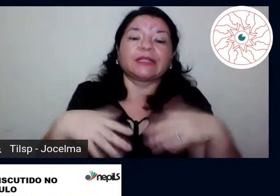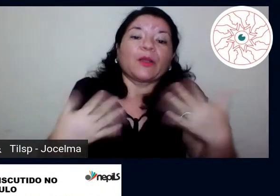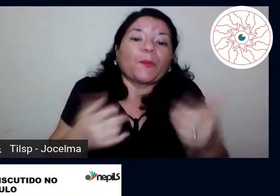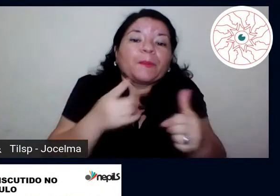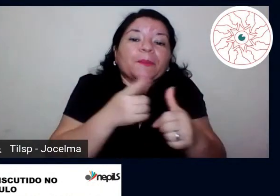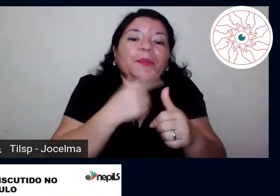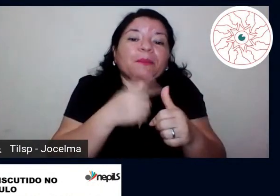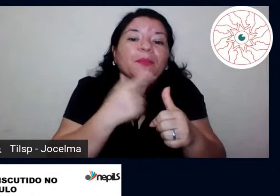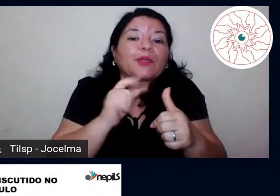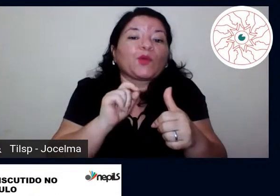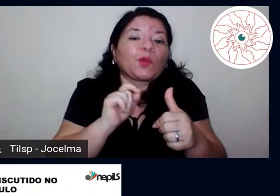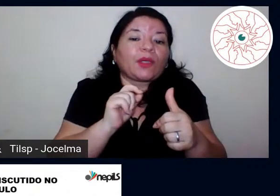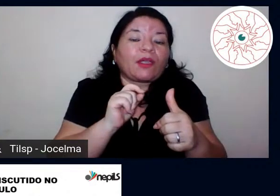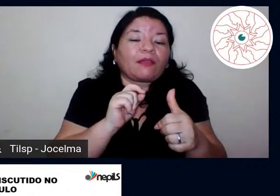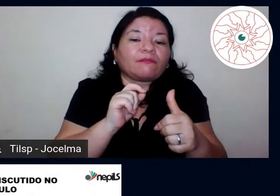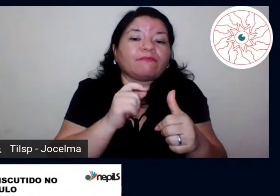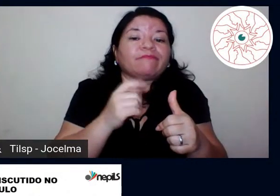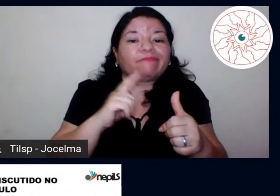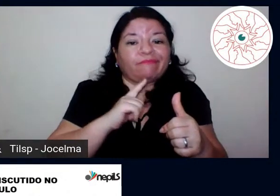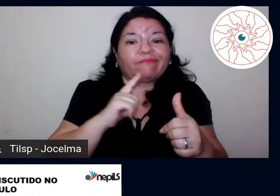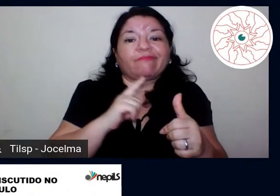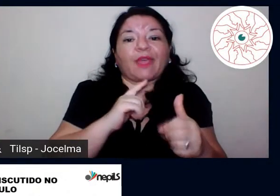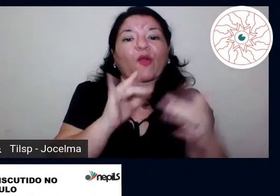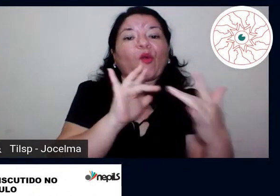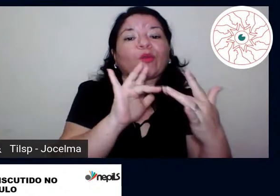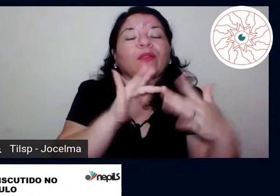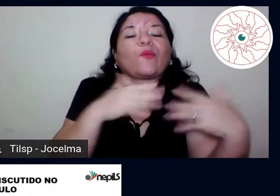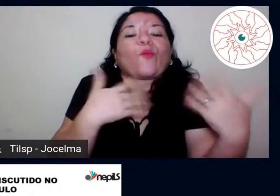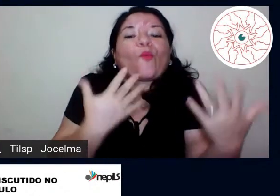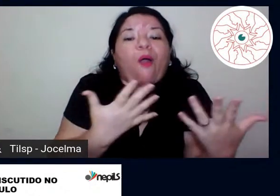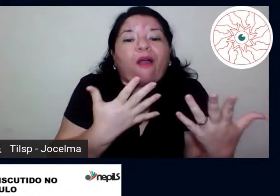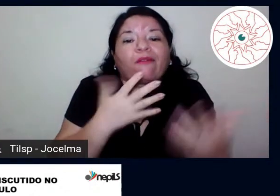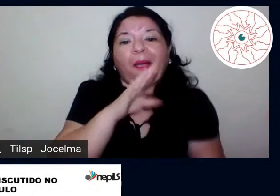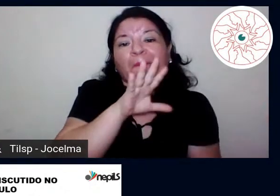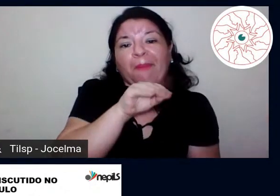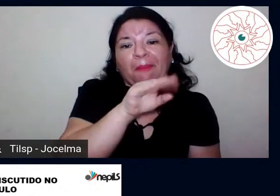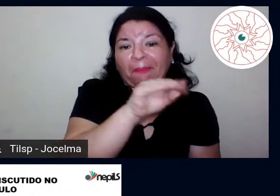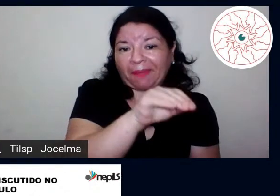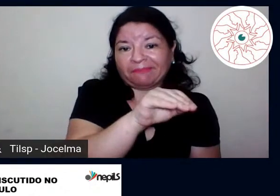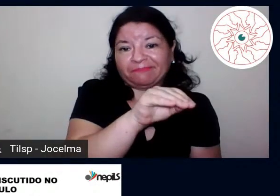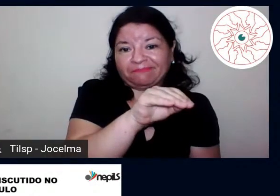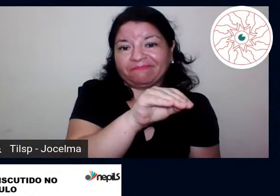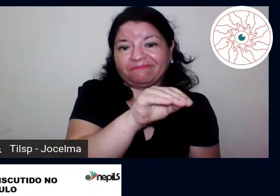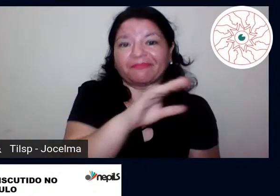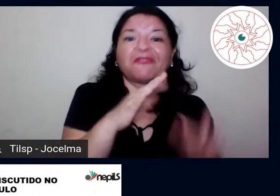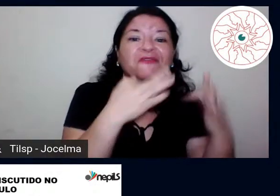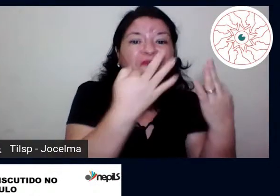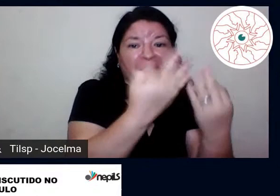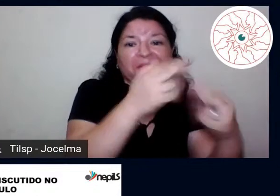vai ser a falada, a fala sinalizada. E aí para adquirir a escrita, ele é obrigado